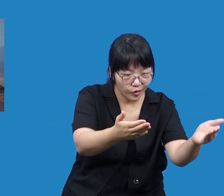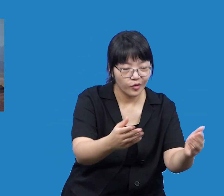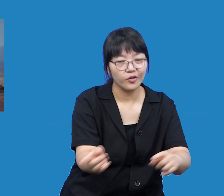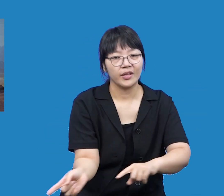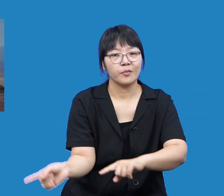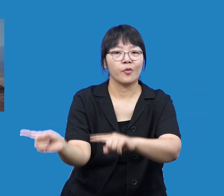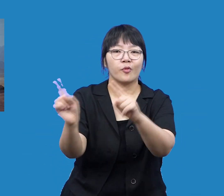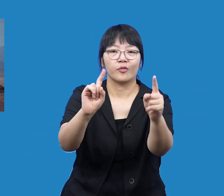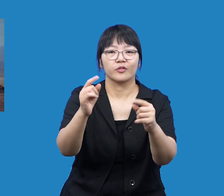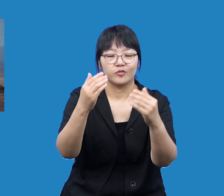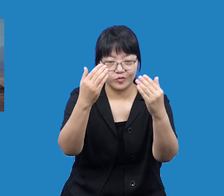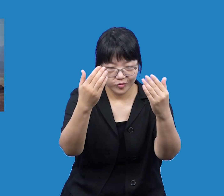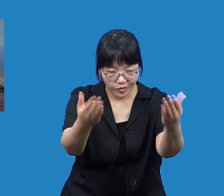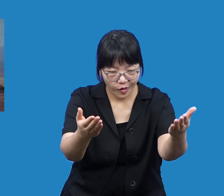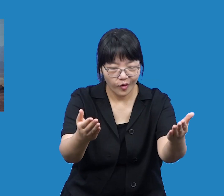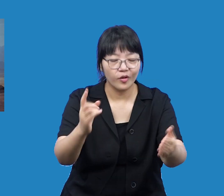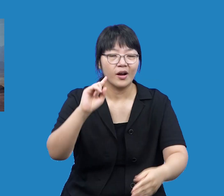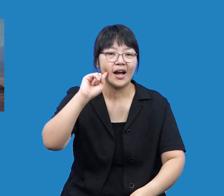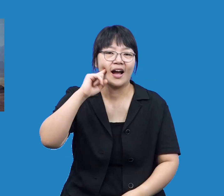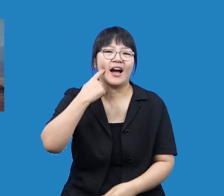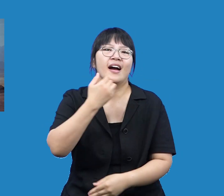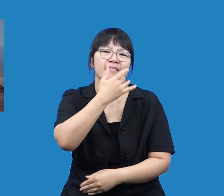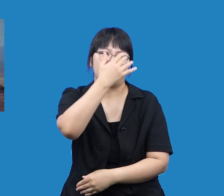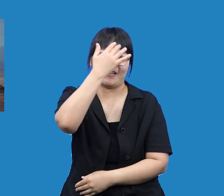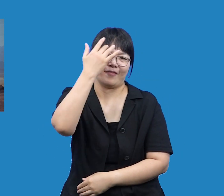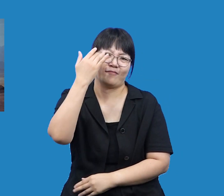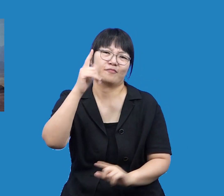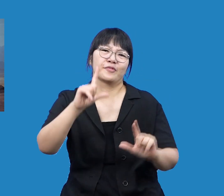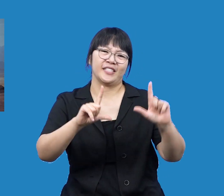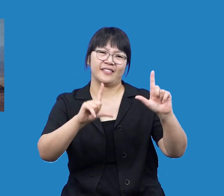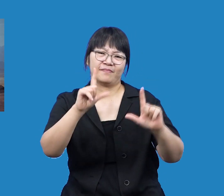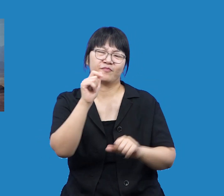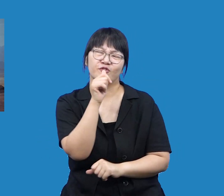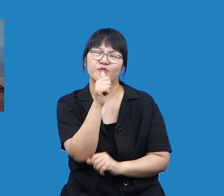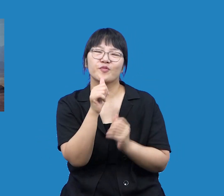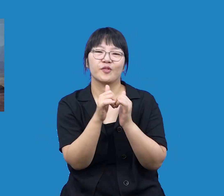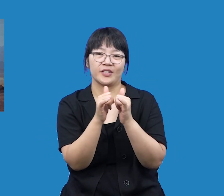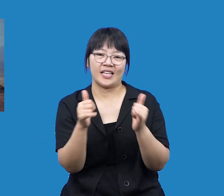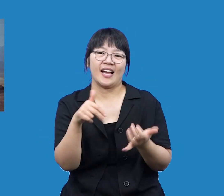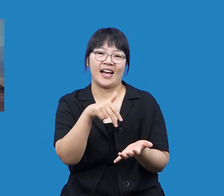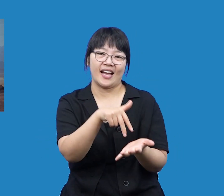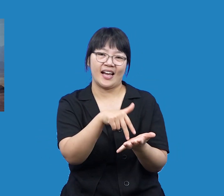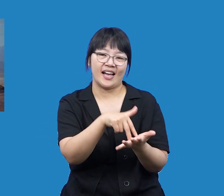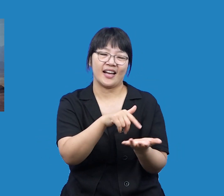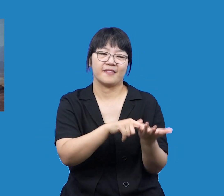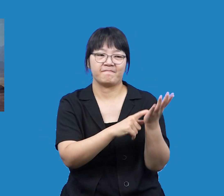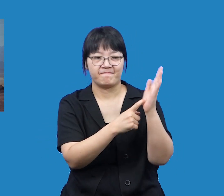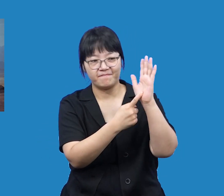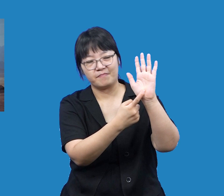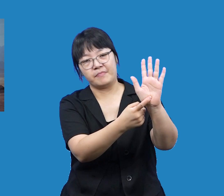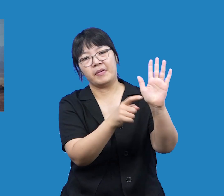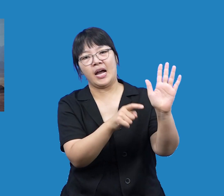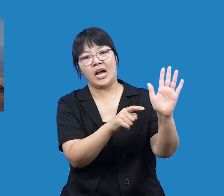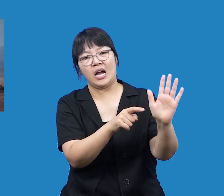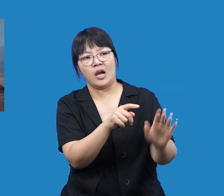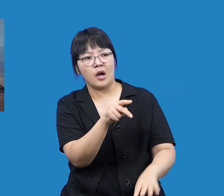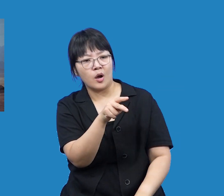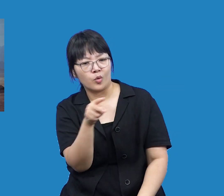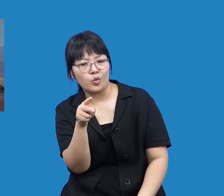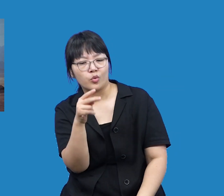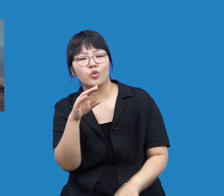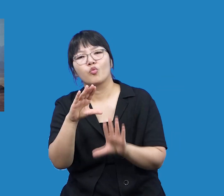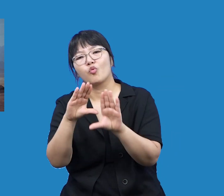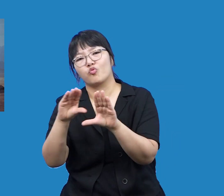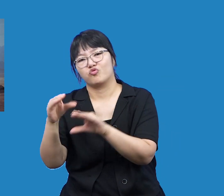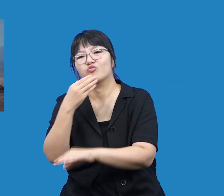줌으로 아름다운 중보자의 자리에 설 수가 있었던 것입니다. 이것이 온유의 축복인 것을 믿으시기